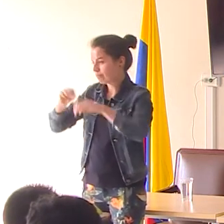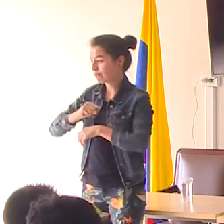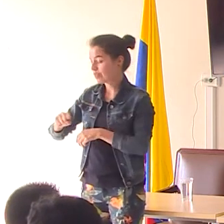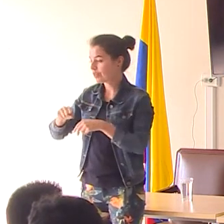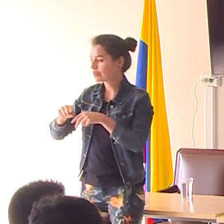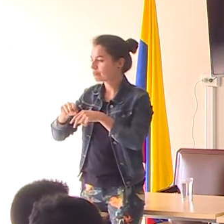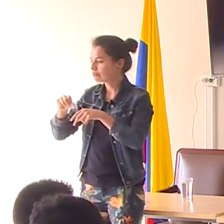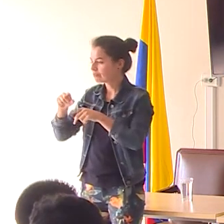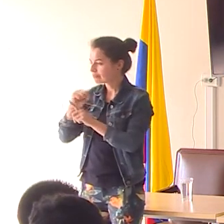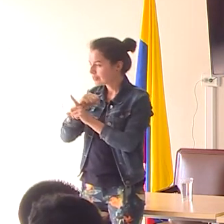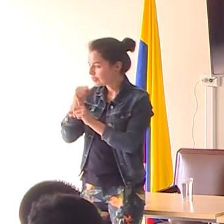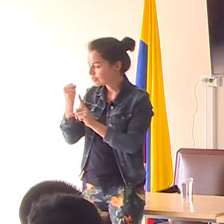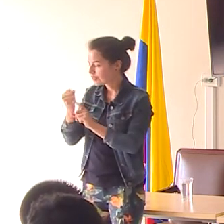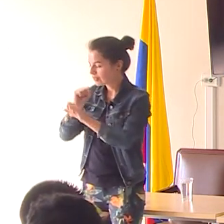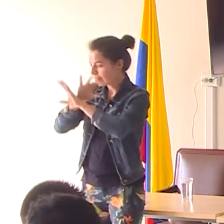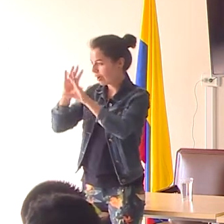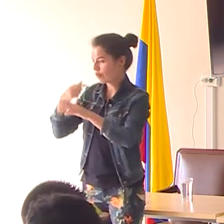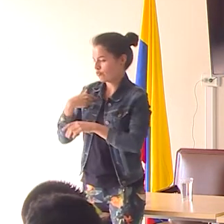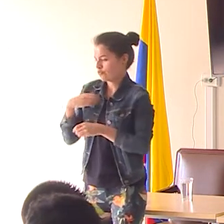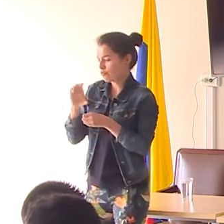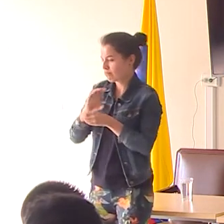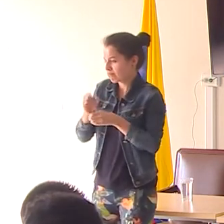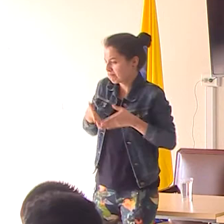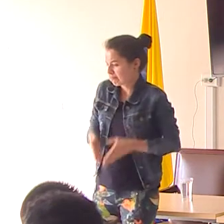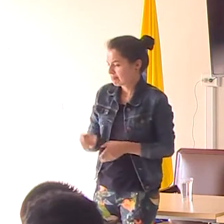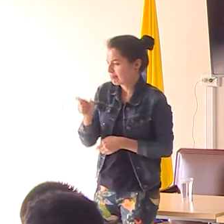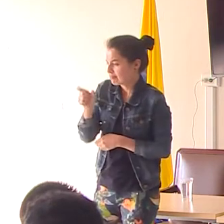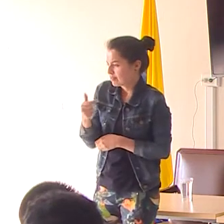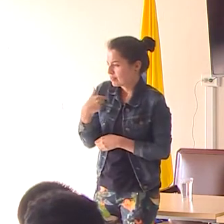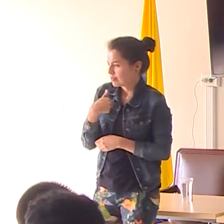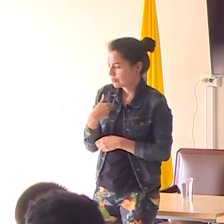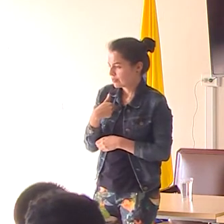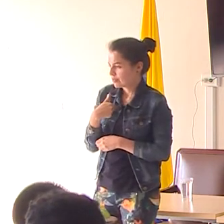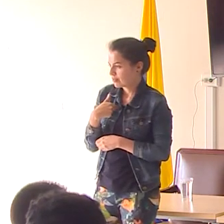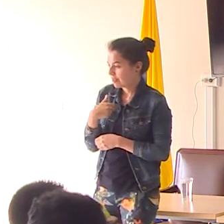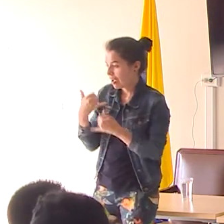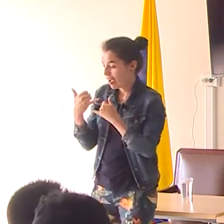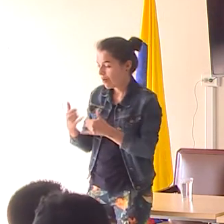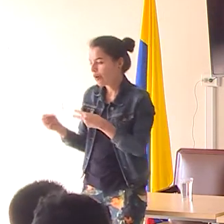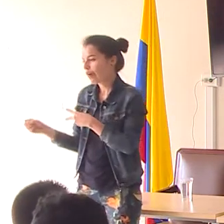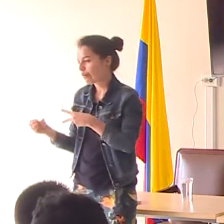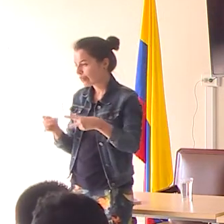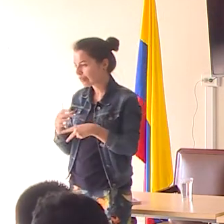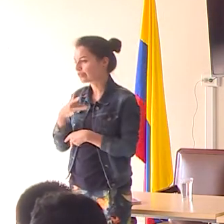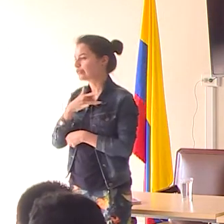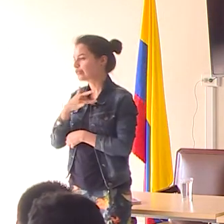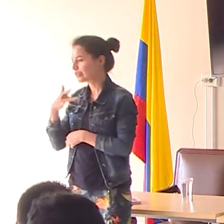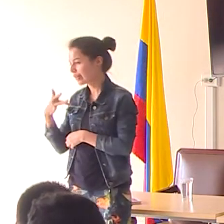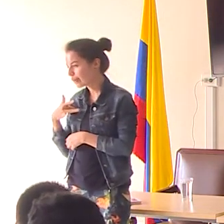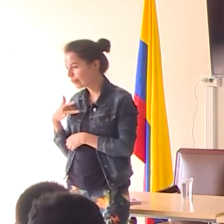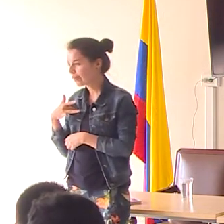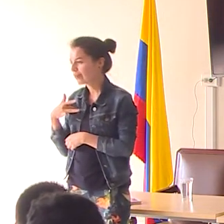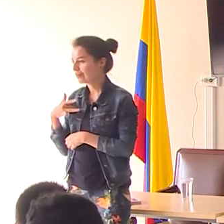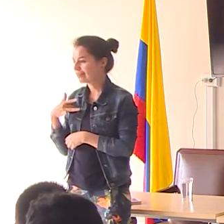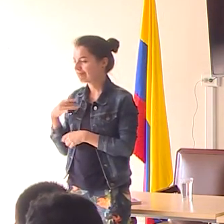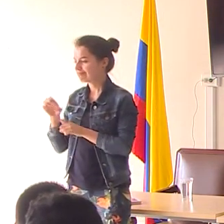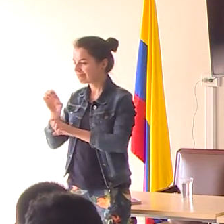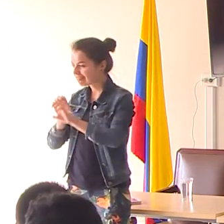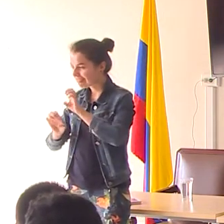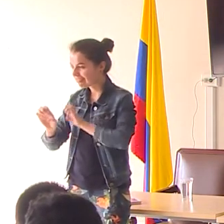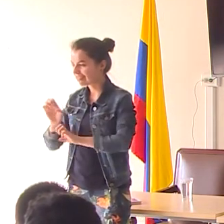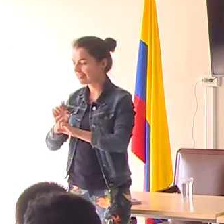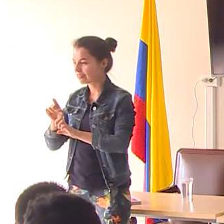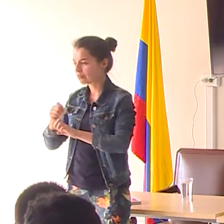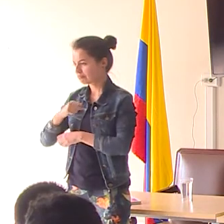los que tenemos derechos por ser ciudadanos en la actualidad están mediados por el sistema financiero y por acceso digamos